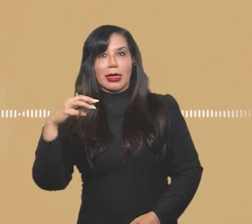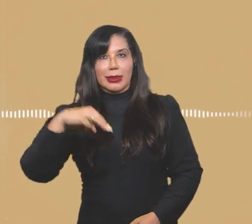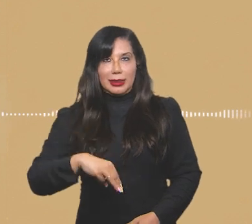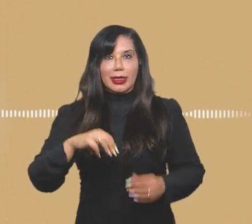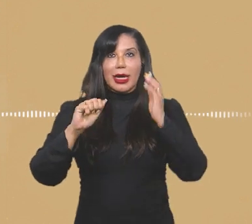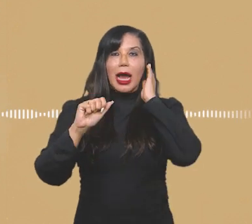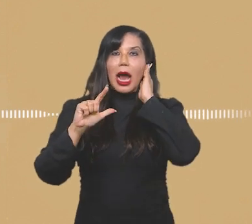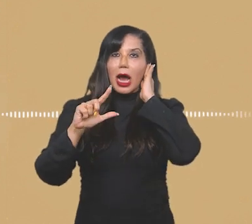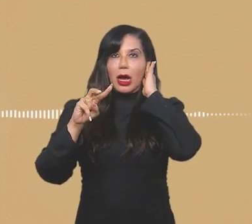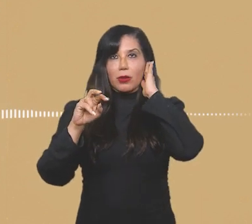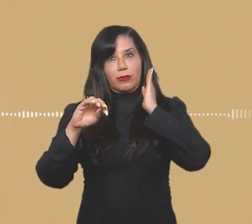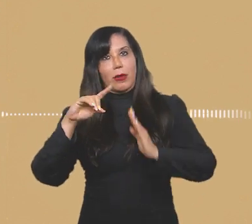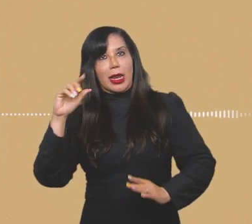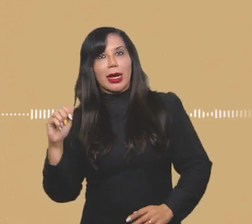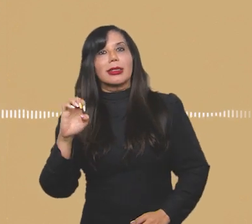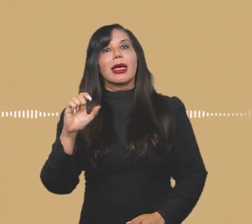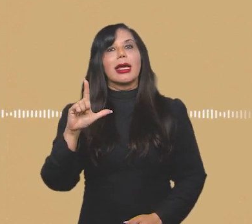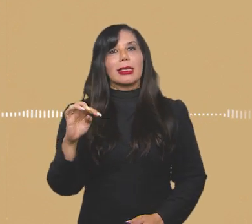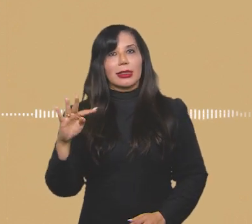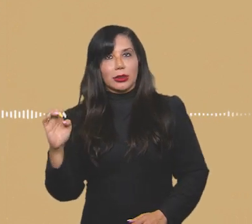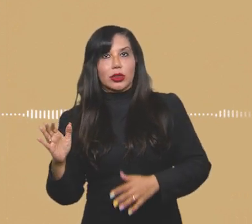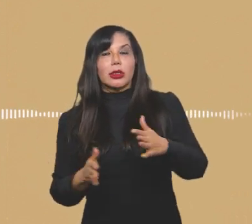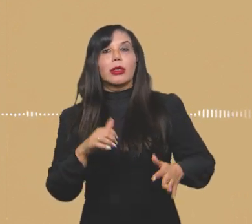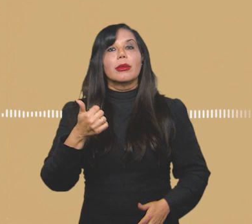1924, Clarim da Alvorada e Elite.